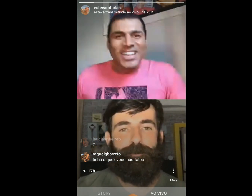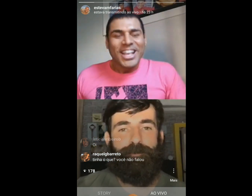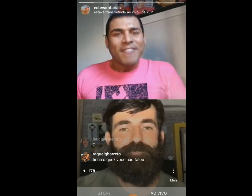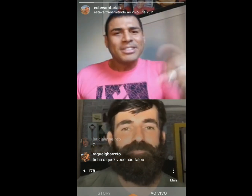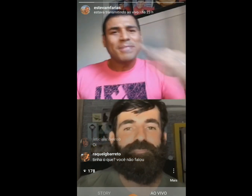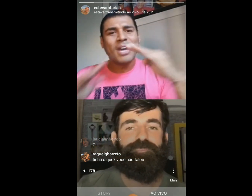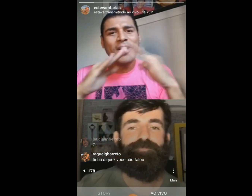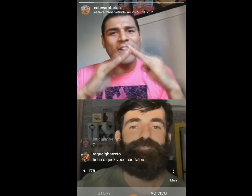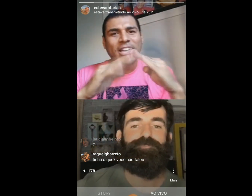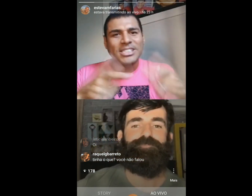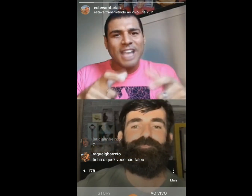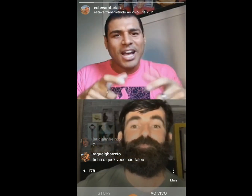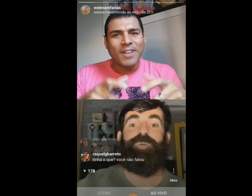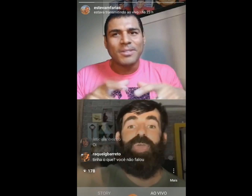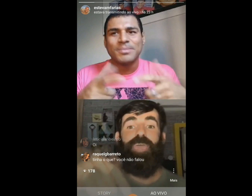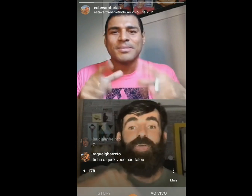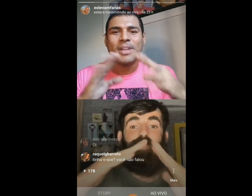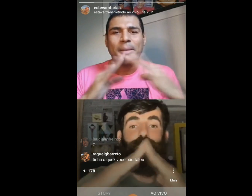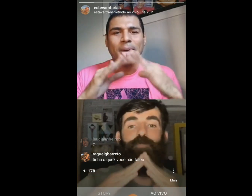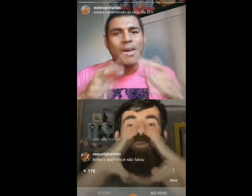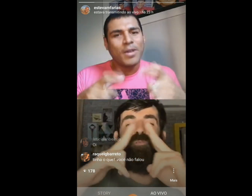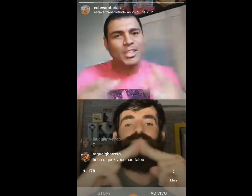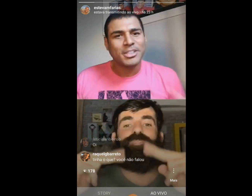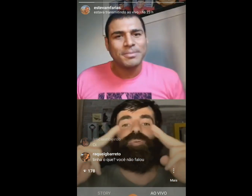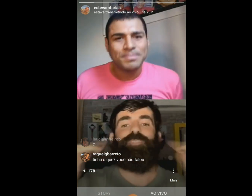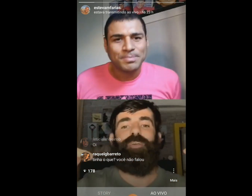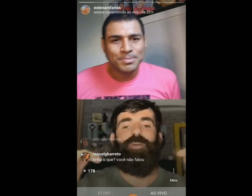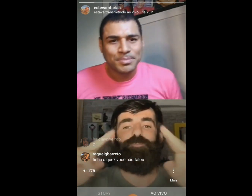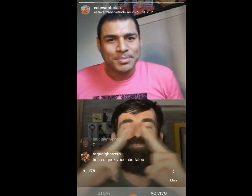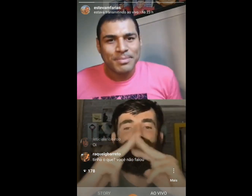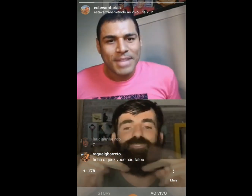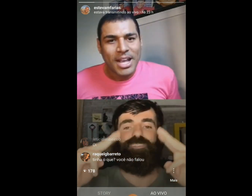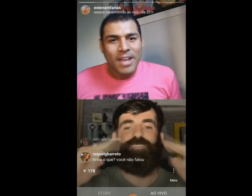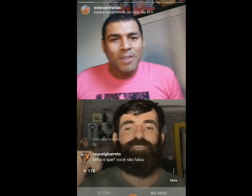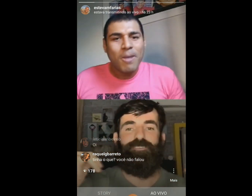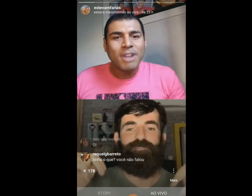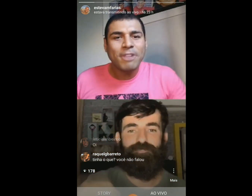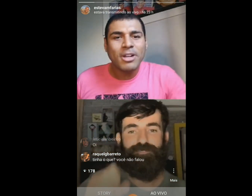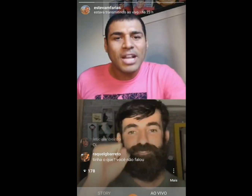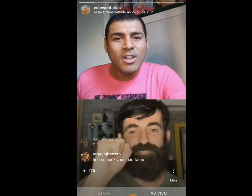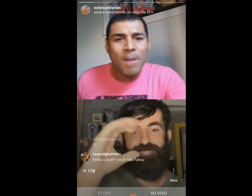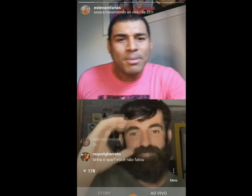Você mora onde, Thiago? Eu moro em Florianópolis, em Santa Catarina.